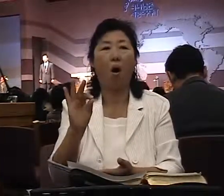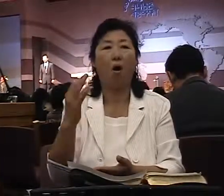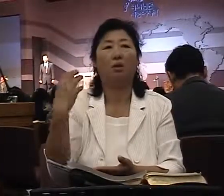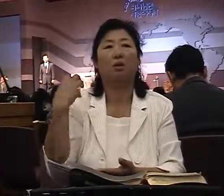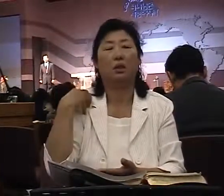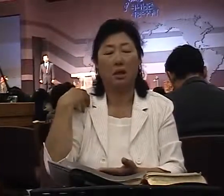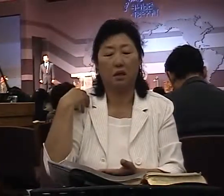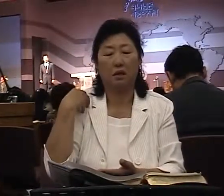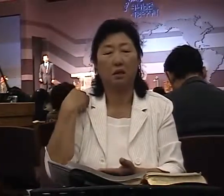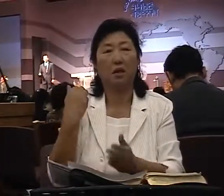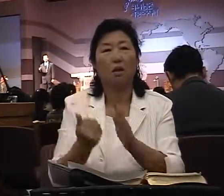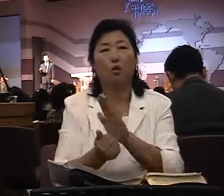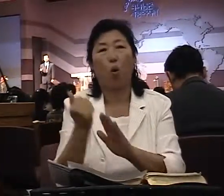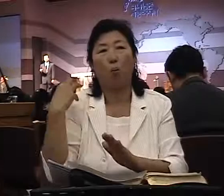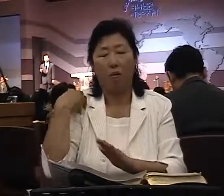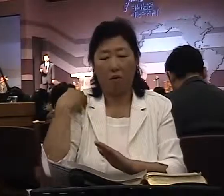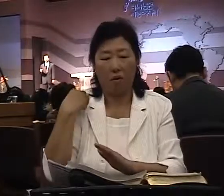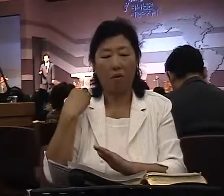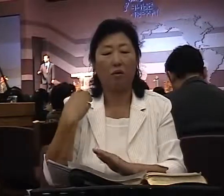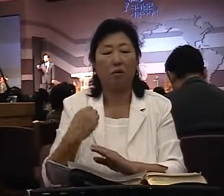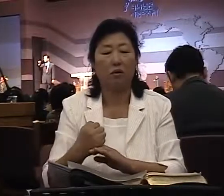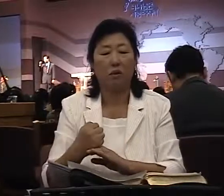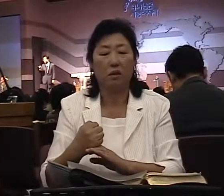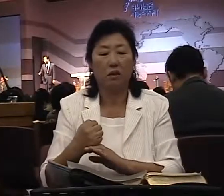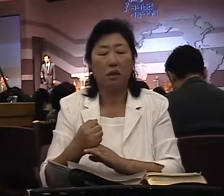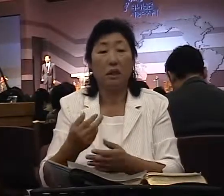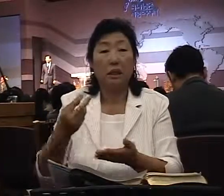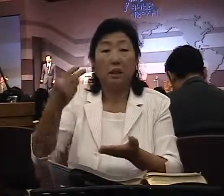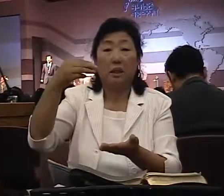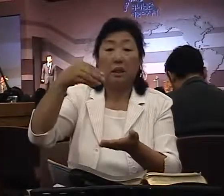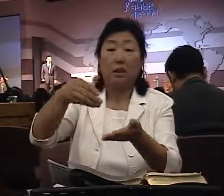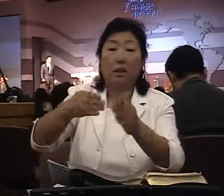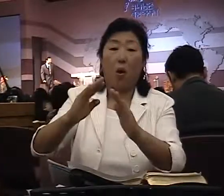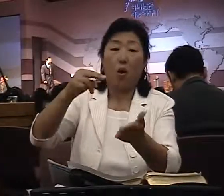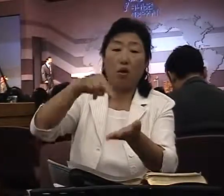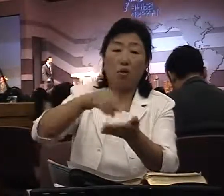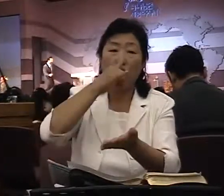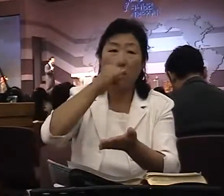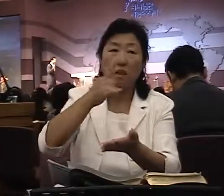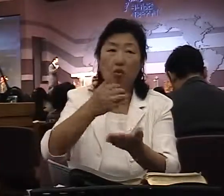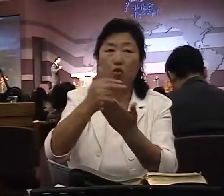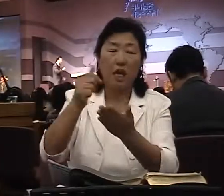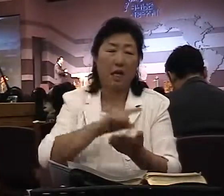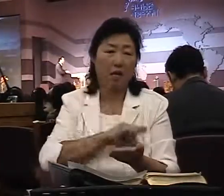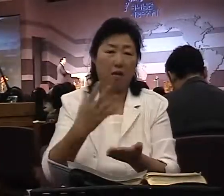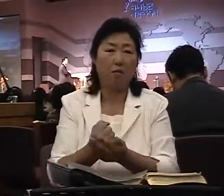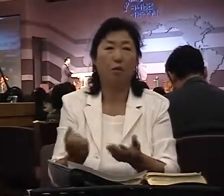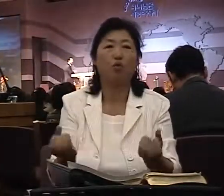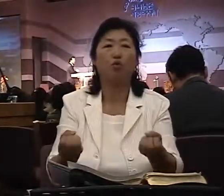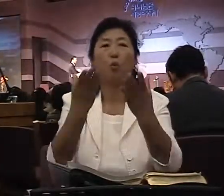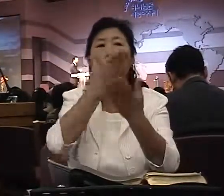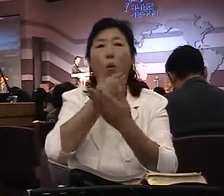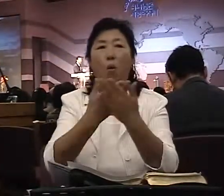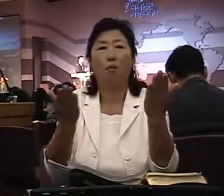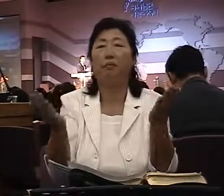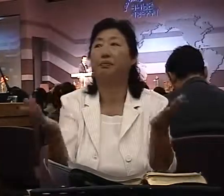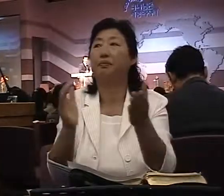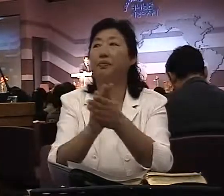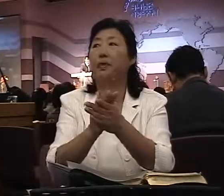성령의 사람들로 세워질 수 있기를 주님의 이름으로 축복합니다. 자, 갈라디아서 오늘 말씀을 보면은 몇